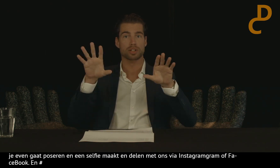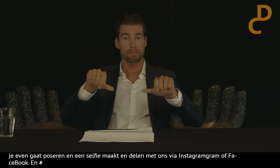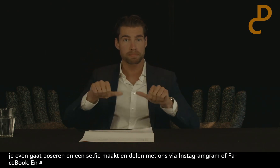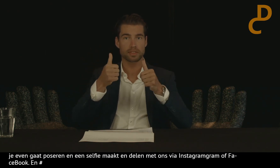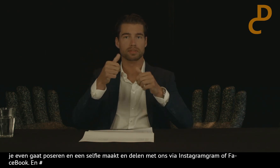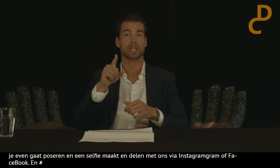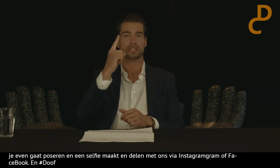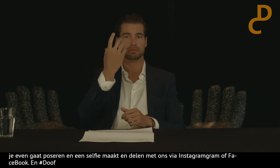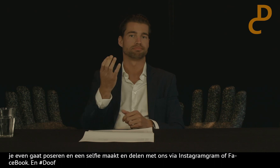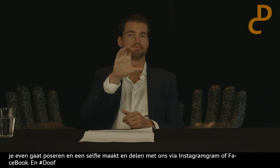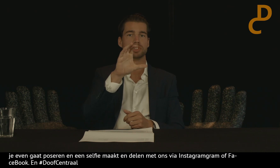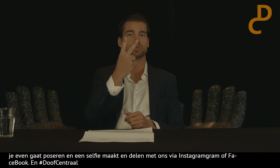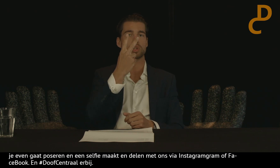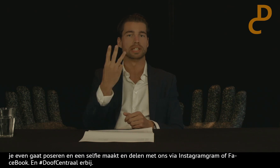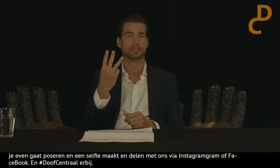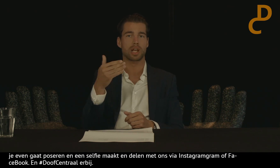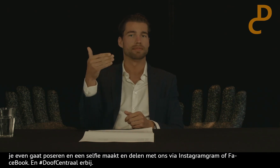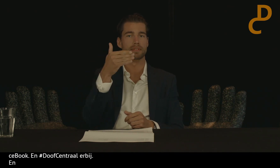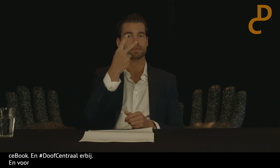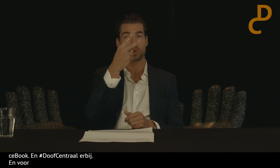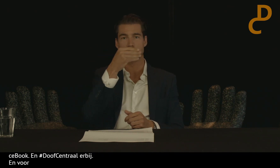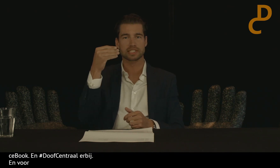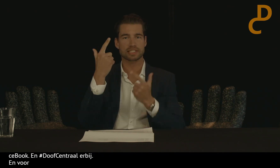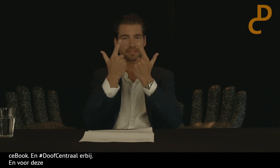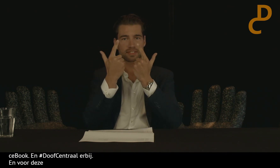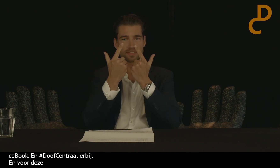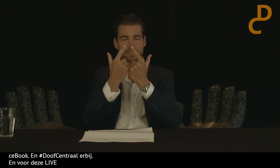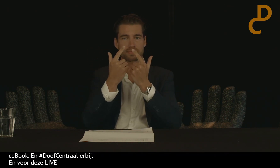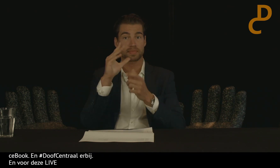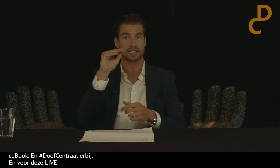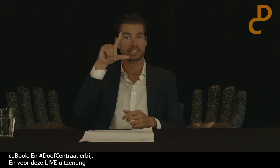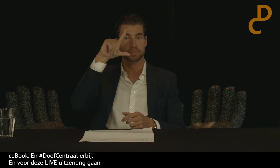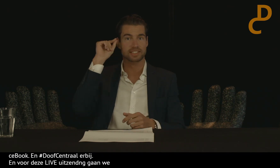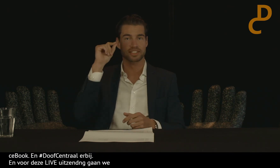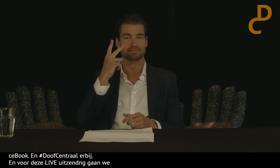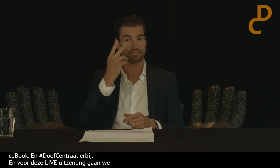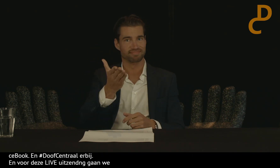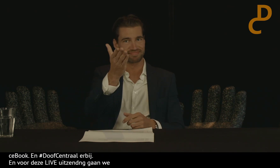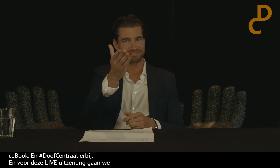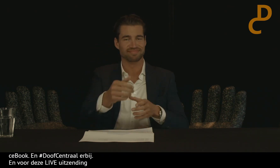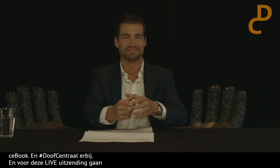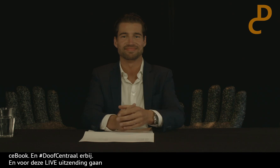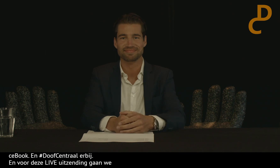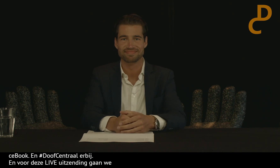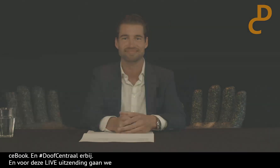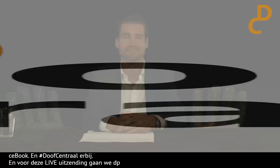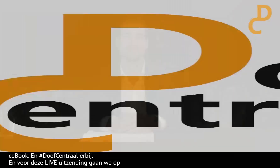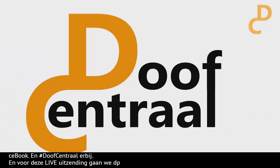En voor deze live-uitzending, voordat we mee beginnen, gaan we eerst de aflevering 277 zien van Duurtres met Splinter. Veel plezier!